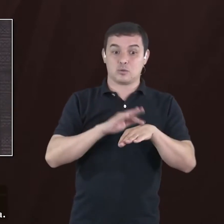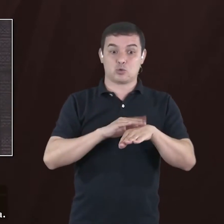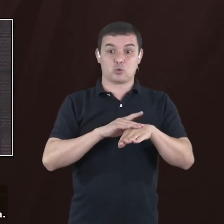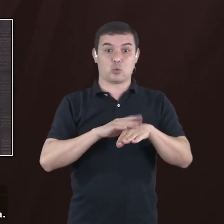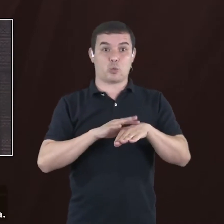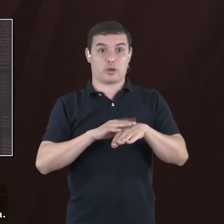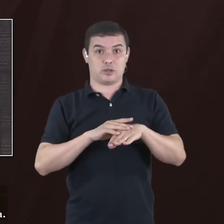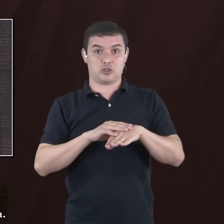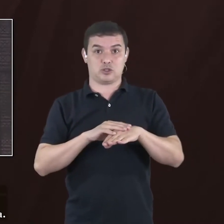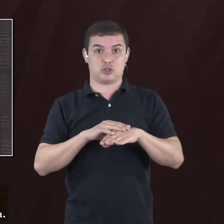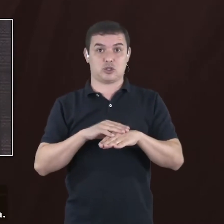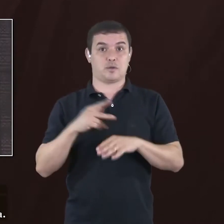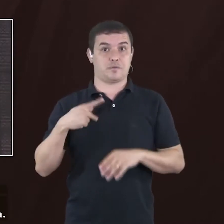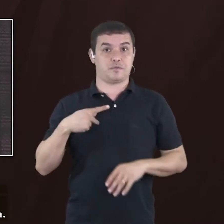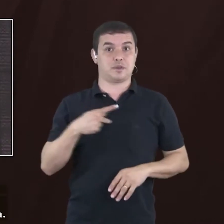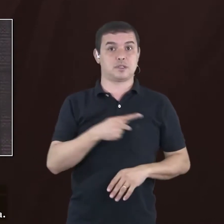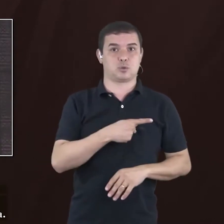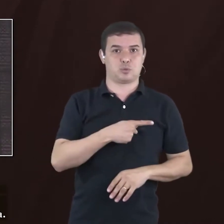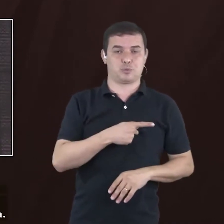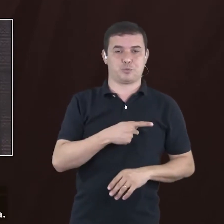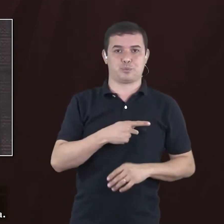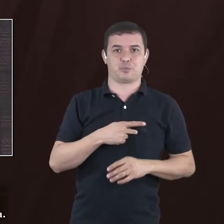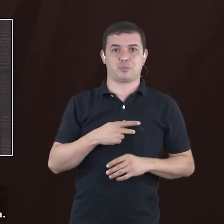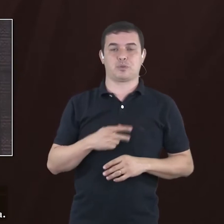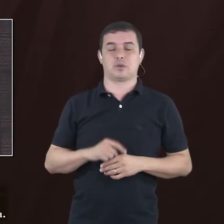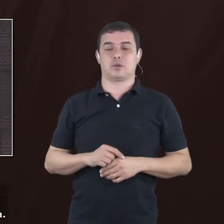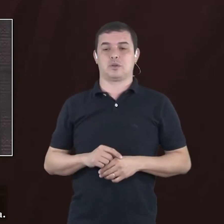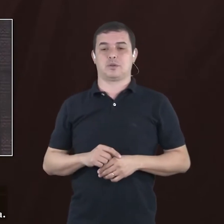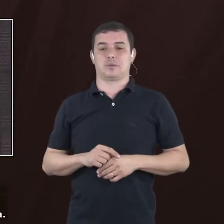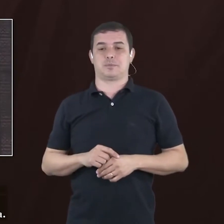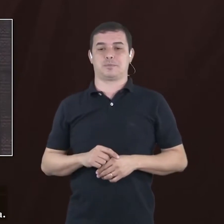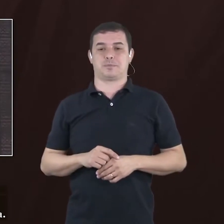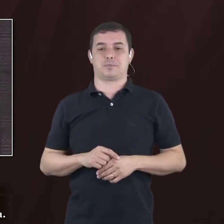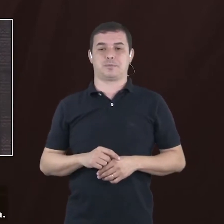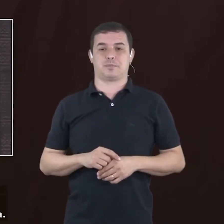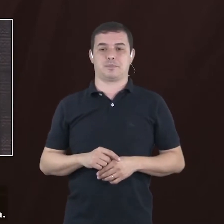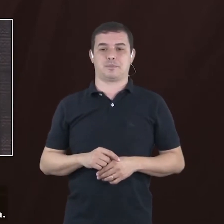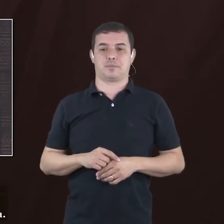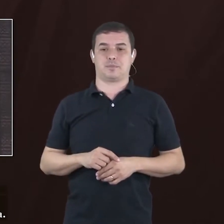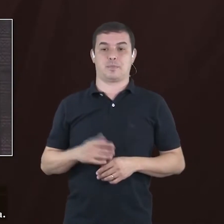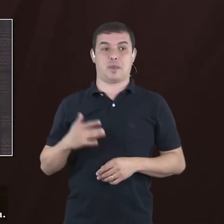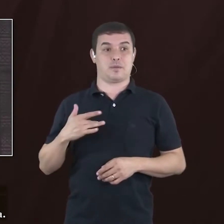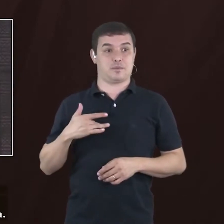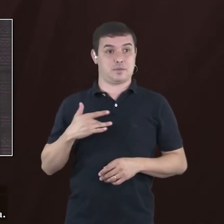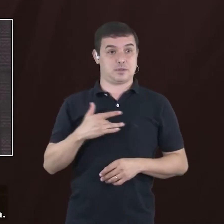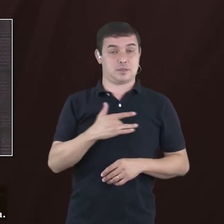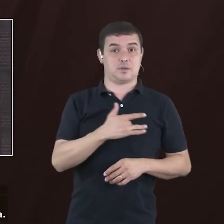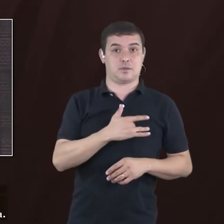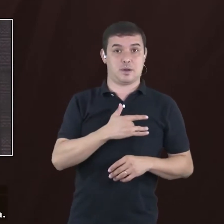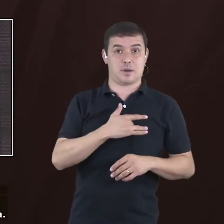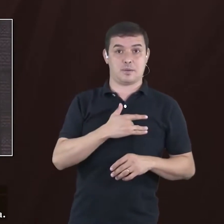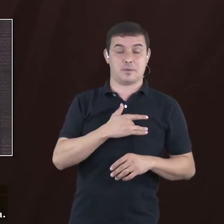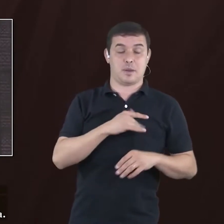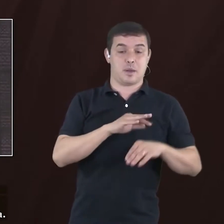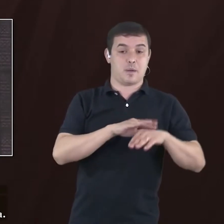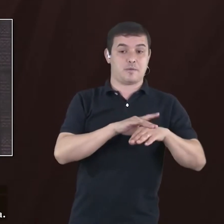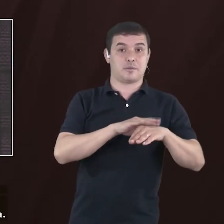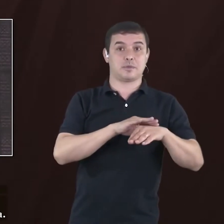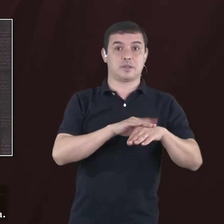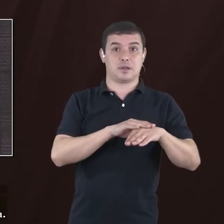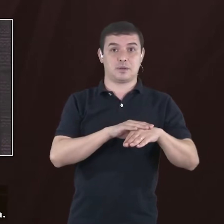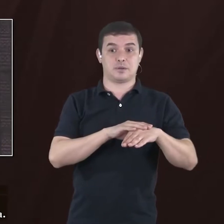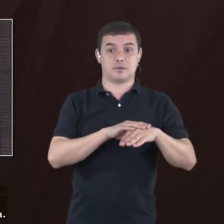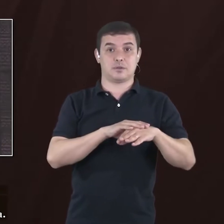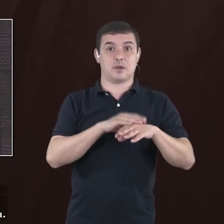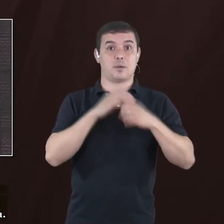enfermidade física. Por causa dessa enfermidade é que Paulo parou aquele lugar para se tratar e pregou